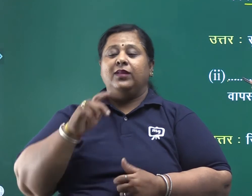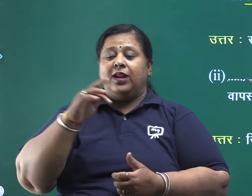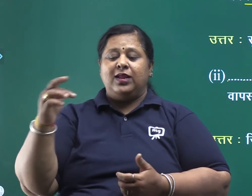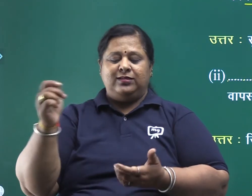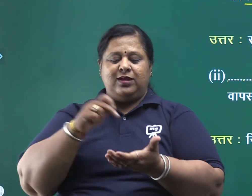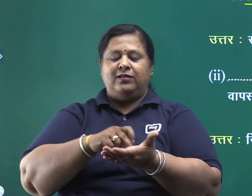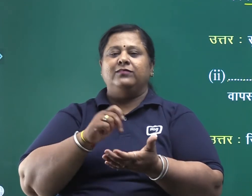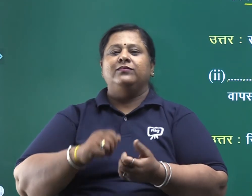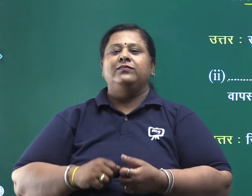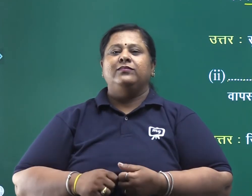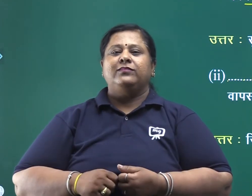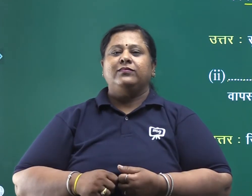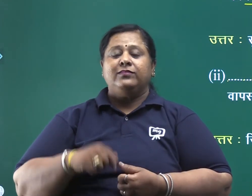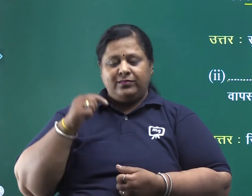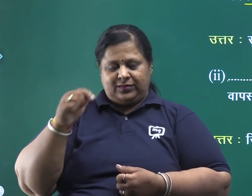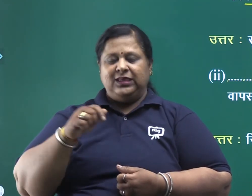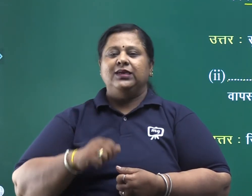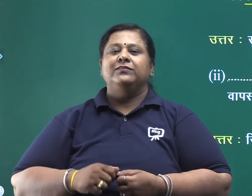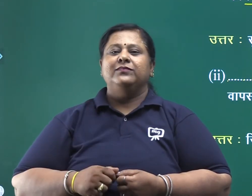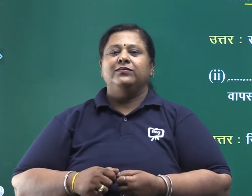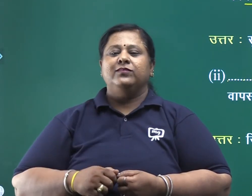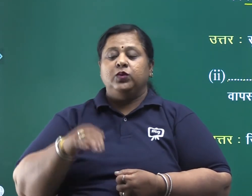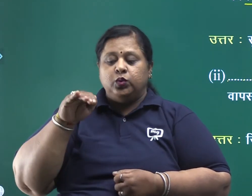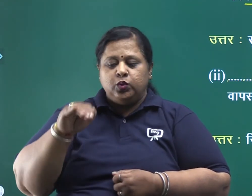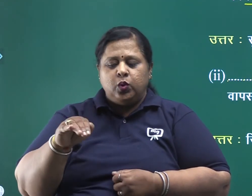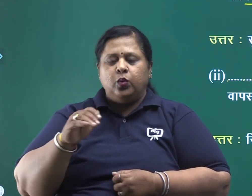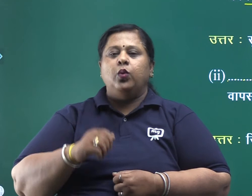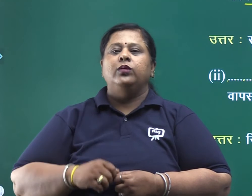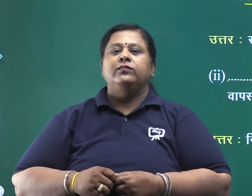स्थान ने छोटू को